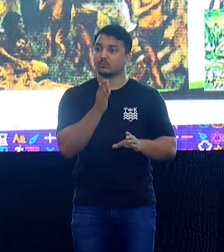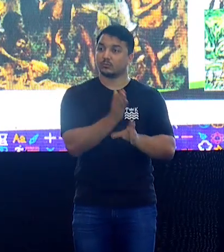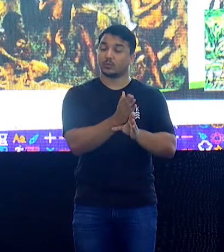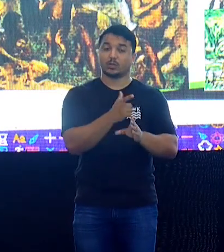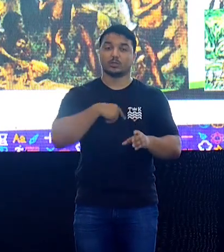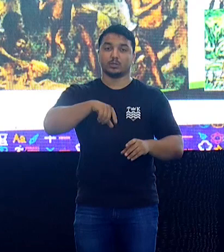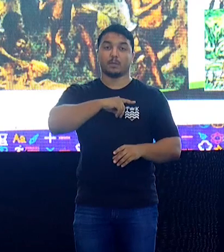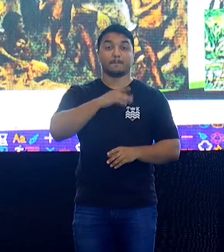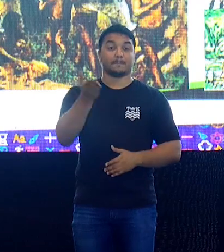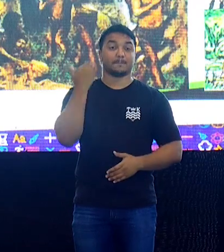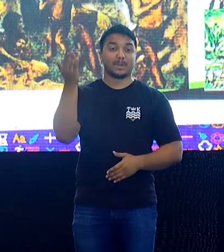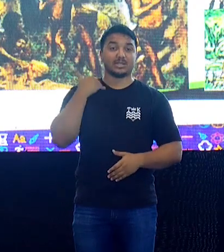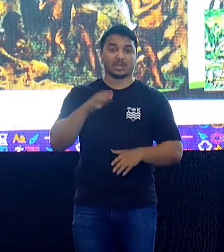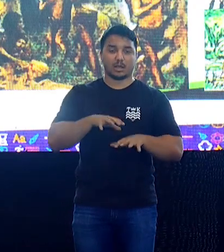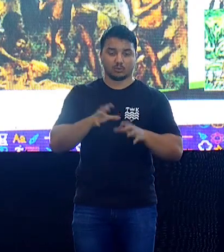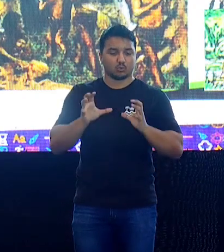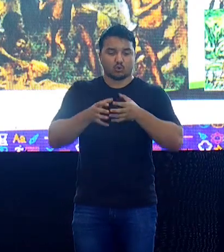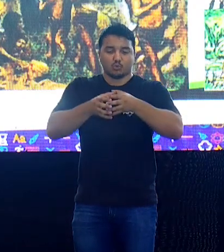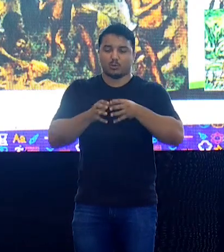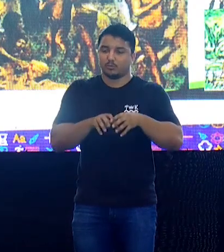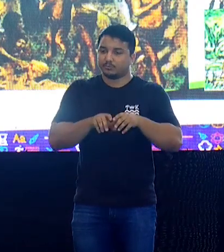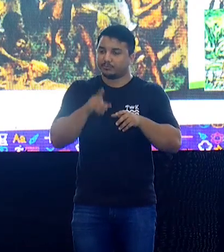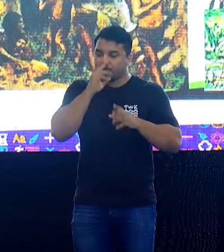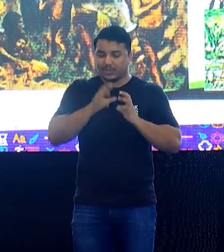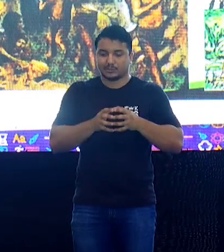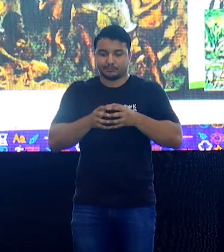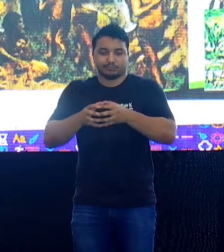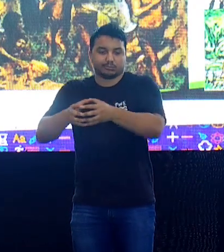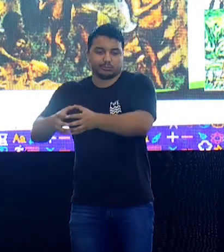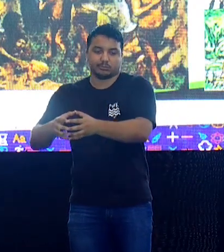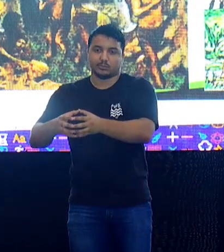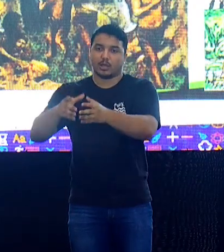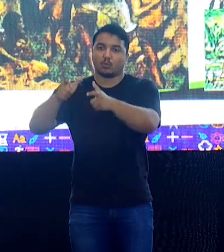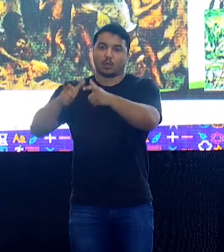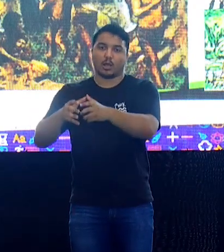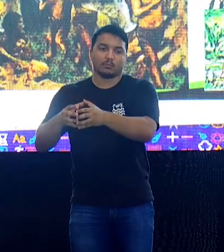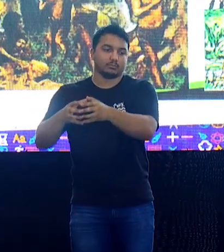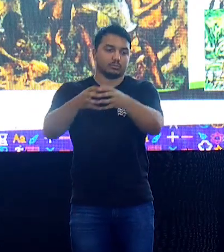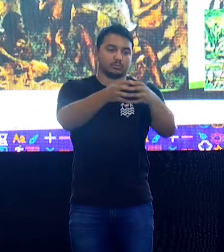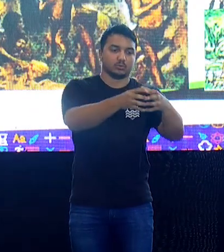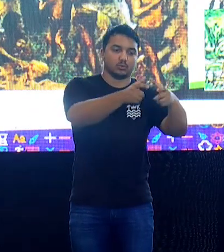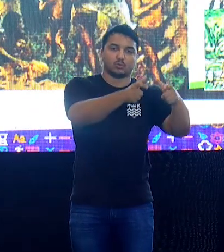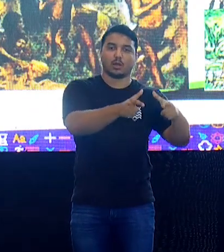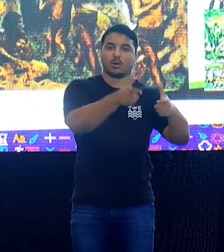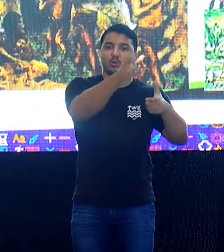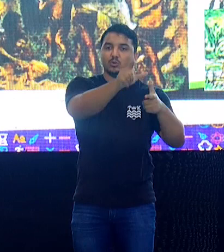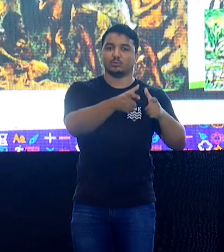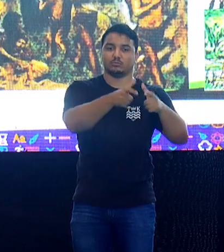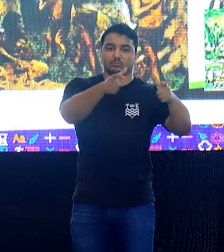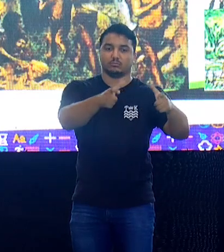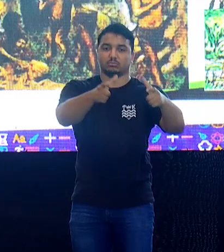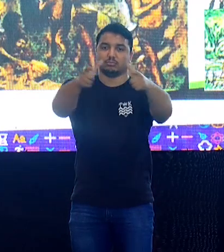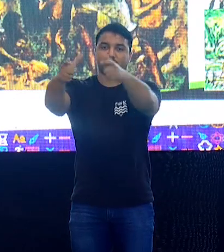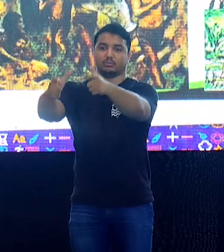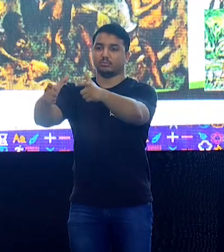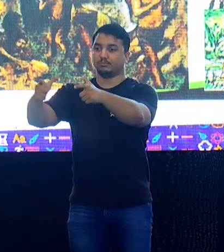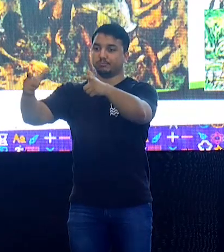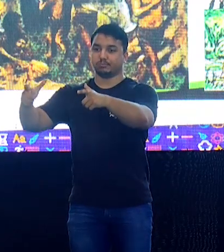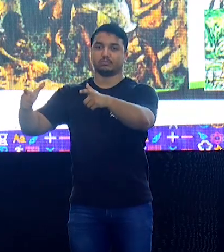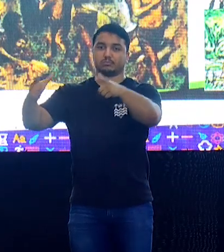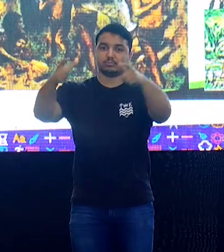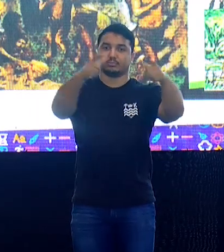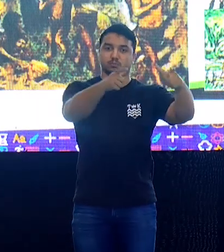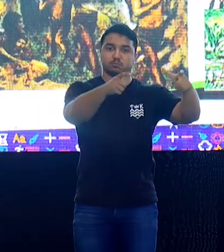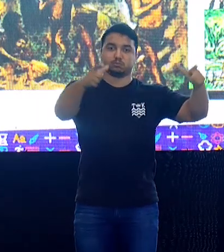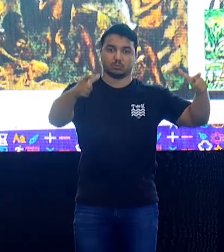se deslocava em busca desse alimento, tá? A partir do momento que a gente produz, o que é que vai haver a